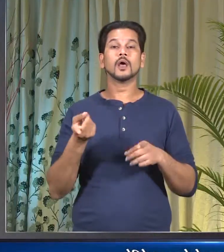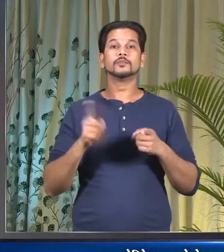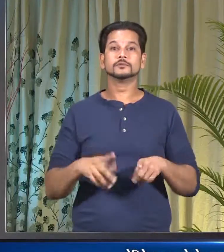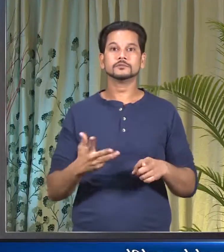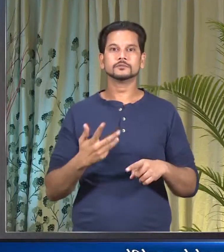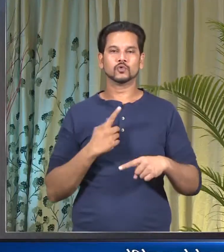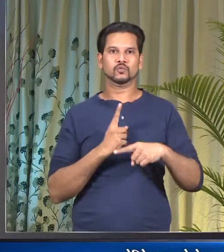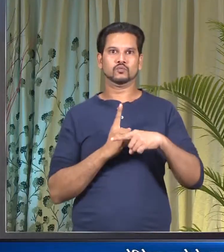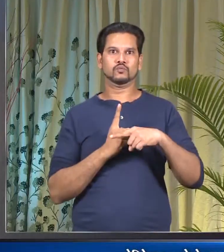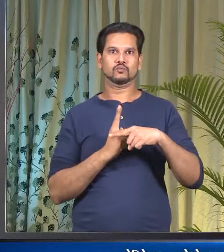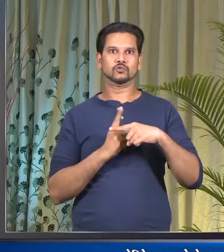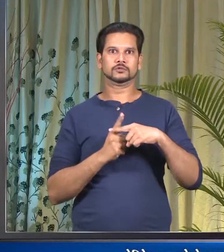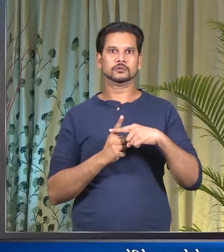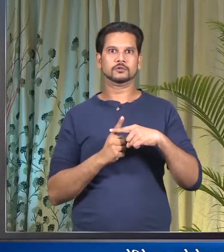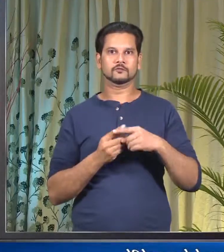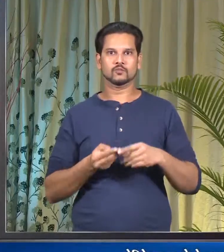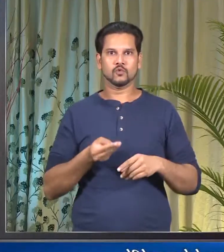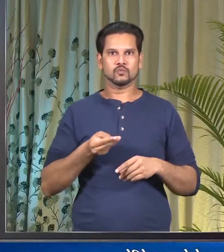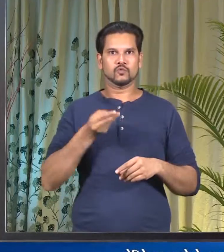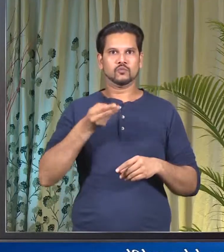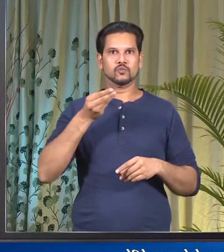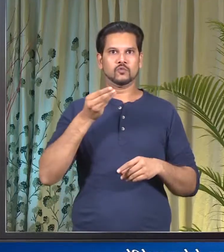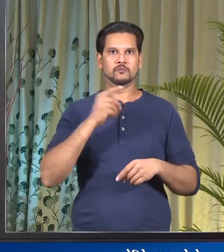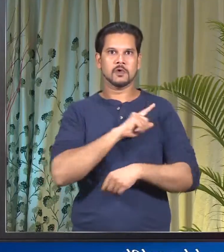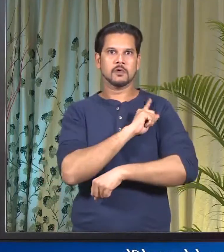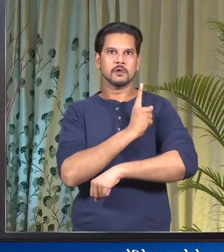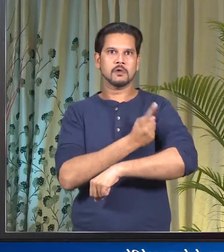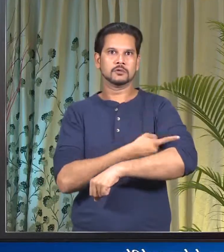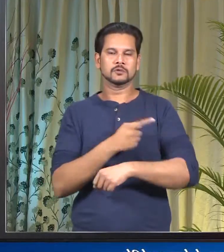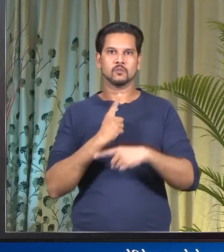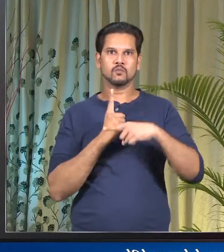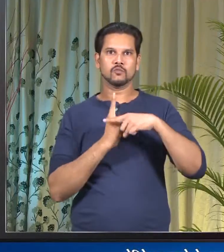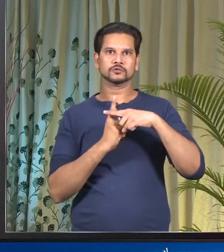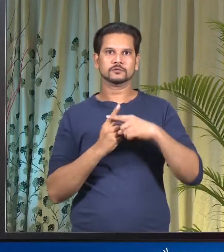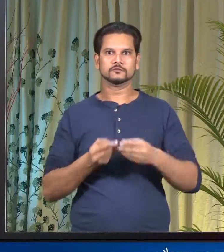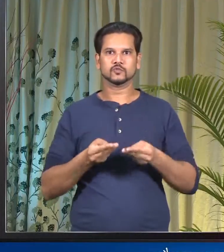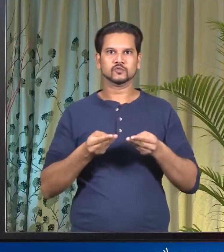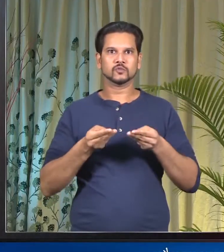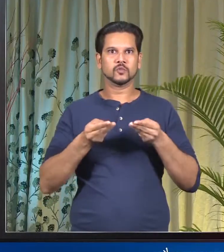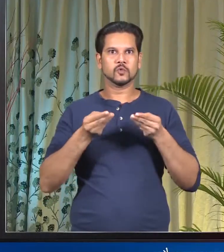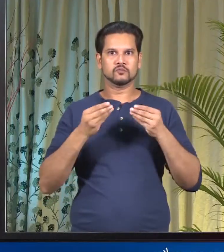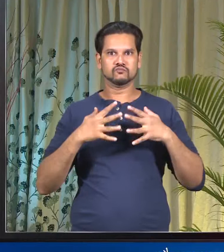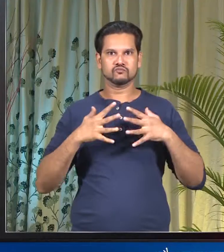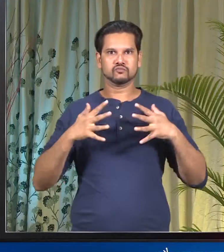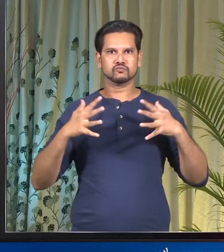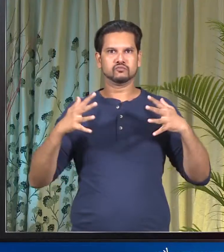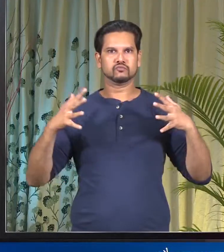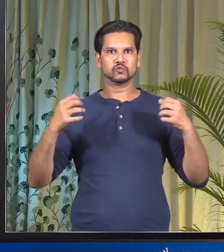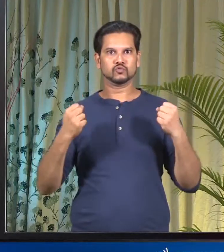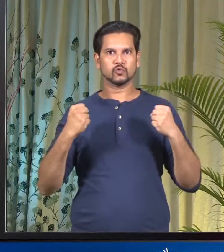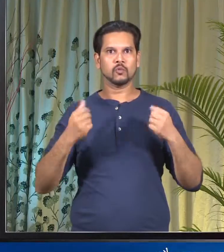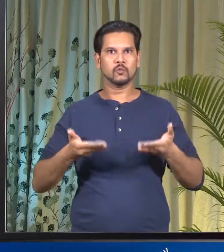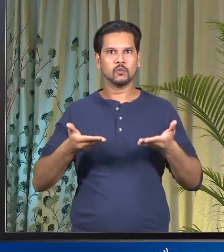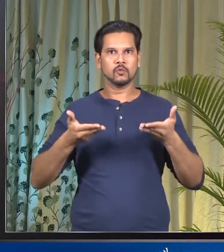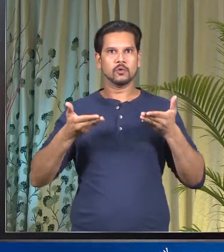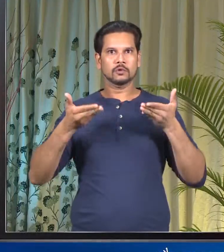जब विक्सित होती है और positive energy level जब हम बढ़ाते हैं अपना और जब उस वातावरण